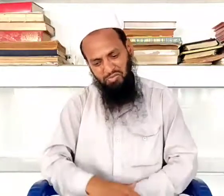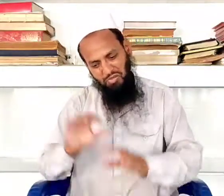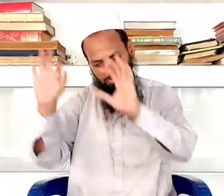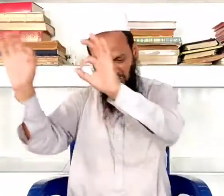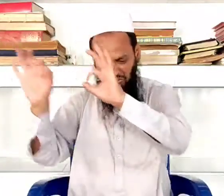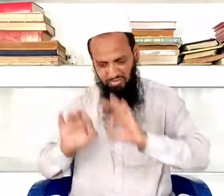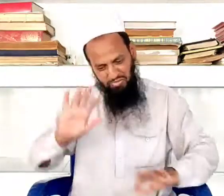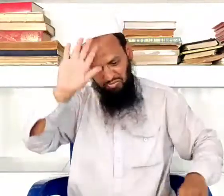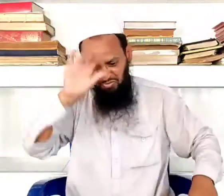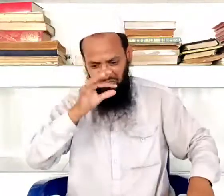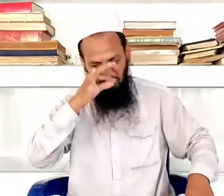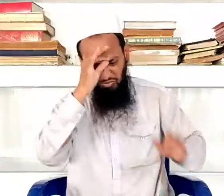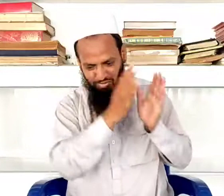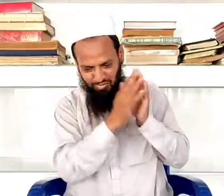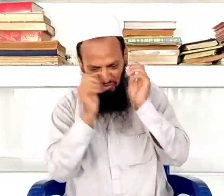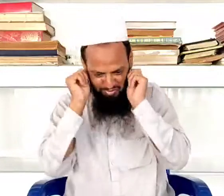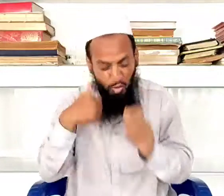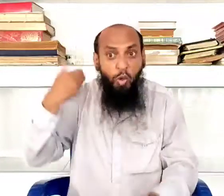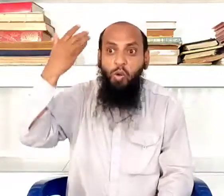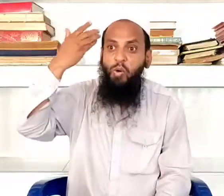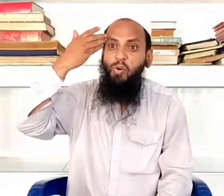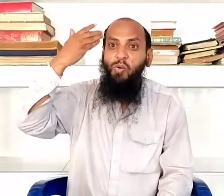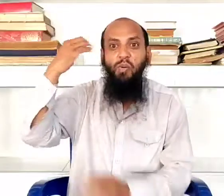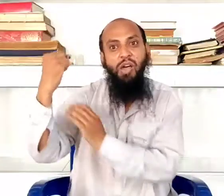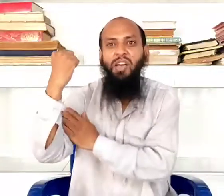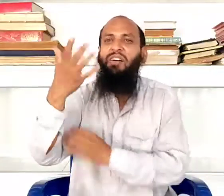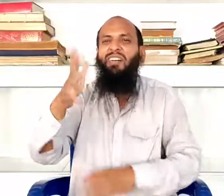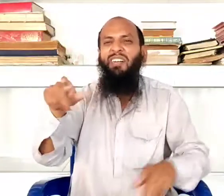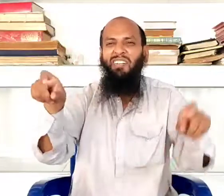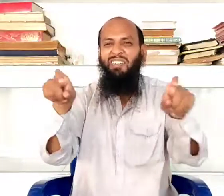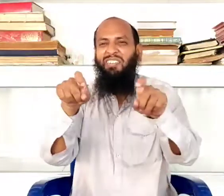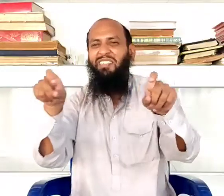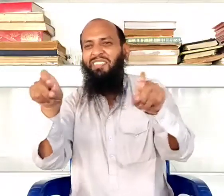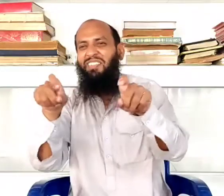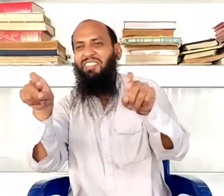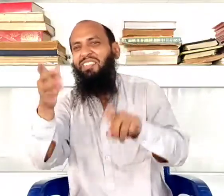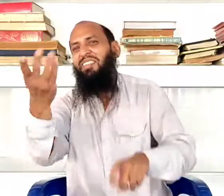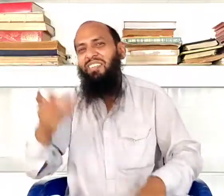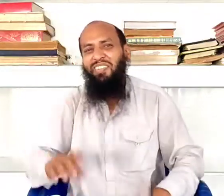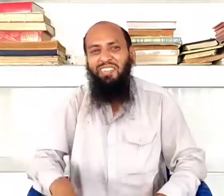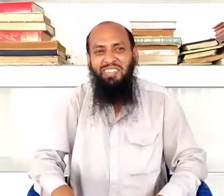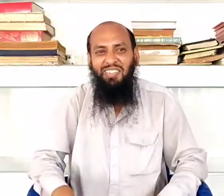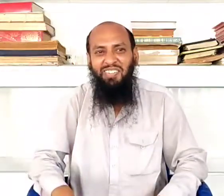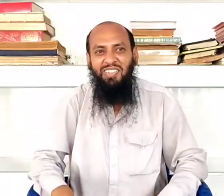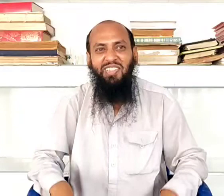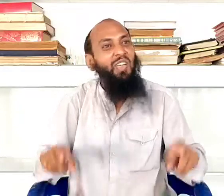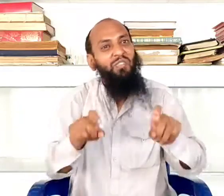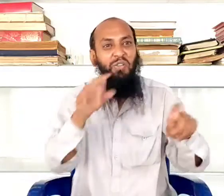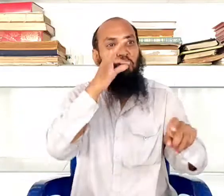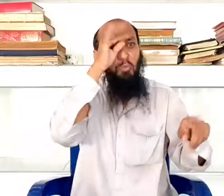ਦਾ ਮੁਕਾਬਲਾ ਸ਼ੈਬਾ ਦੇ ਮਰੀਦ ਦੇ ਨਾਲ ਹੋਇਆ। ਇਹ ਜਵਾਨ ਮੁੰਡਾ ਸੀ, ਕਾਫੀ ਆਪਸ ਦੇ ਅੰਦਰ ਝੜਪਾਂ ਹੋਈਆਂ, ਲੇਕਿਨ ਸਖਤੀ